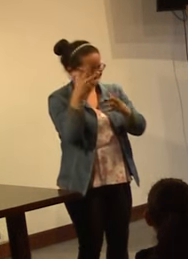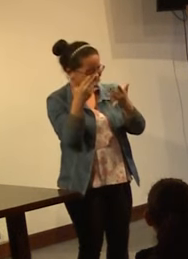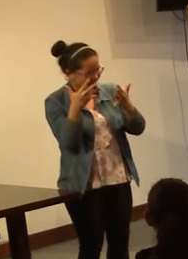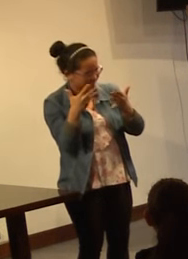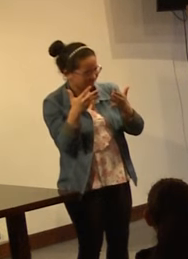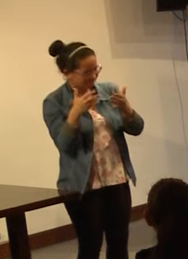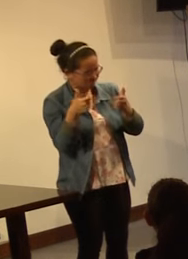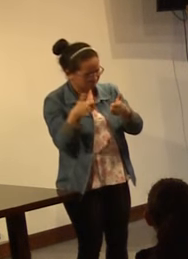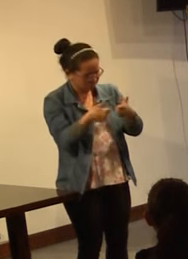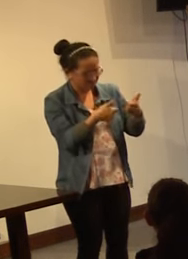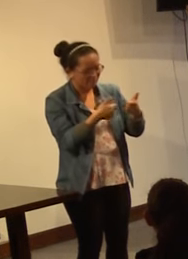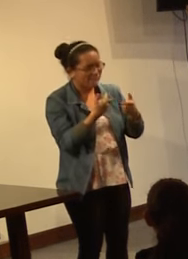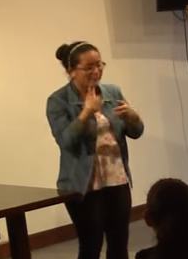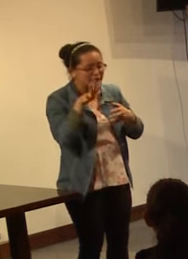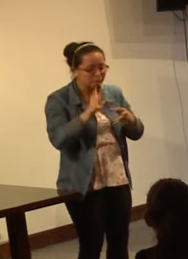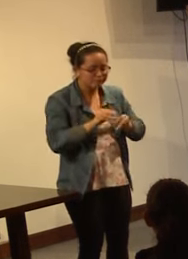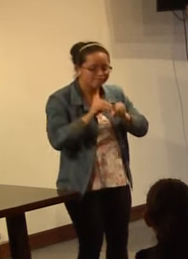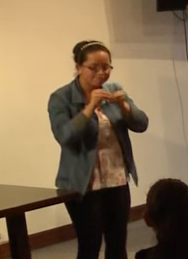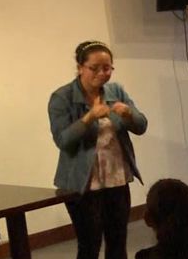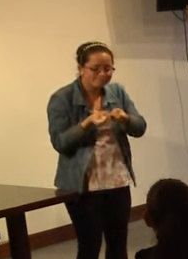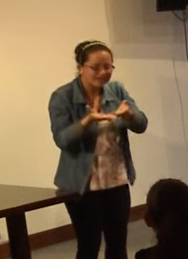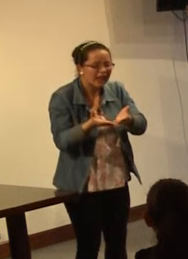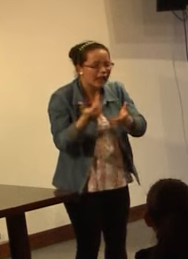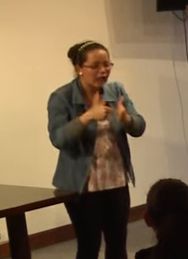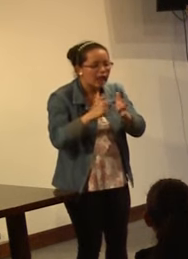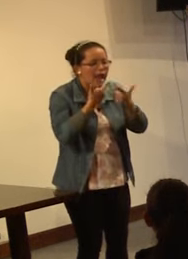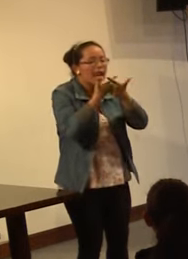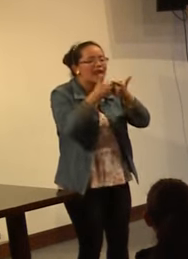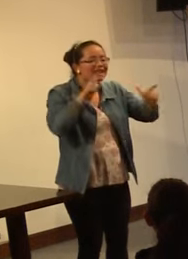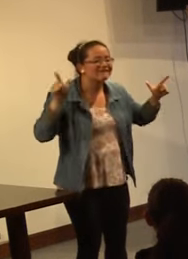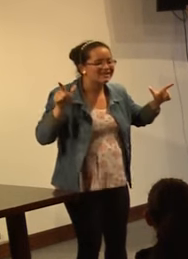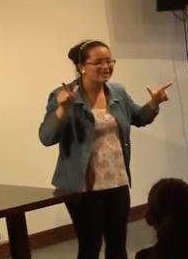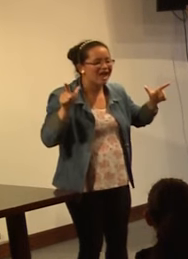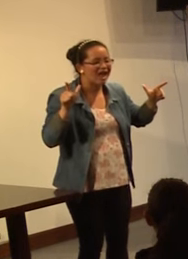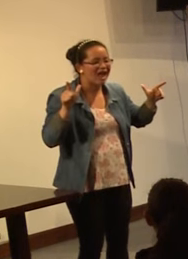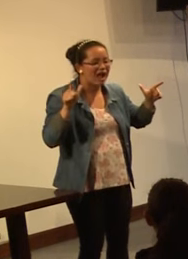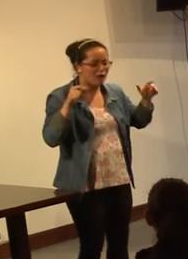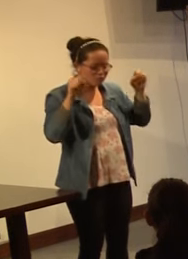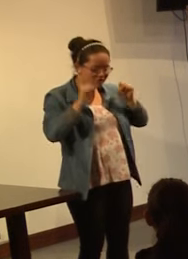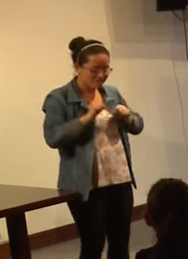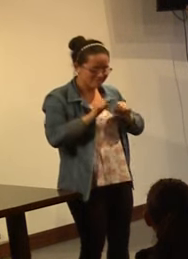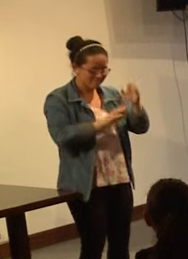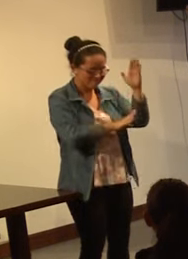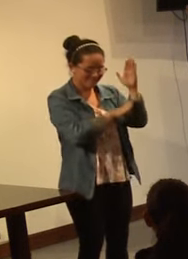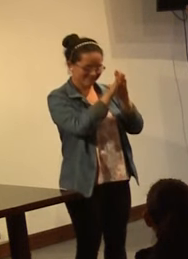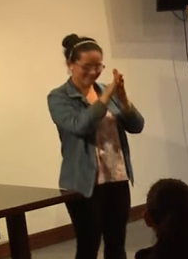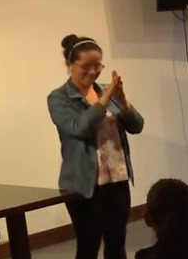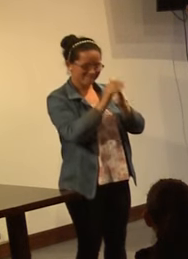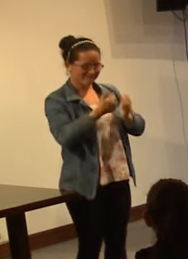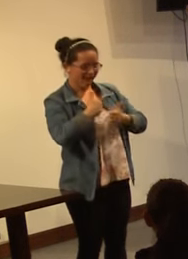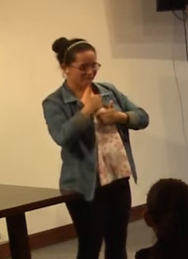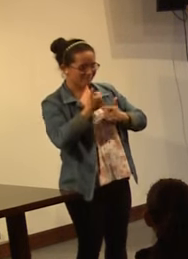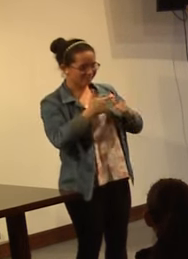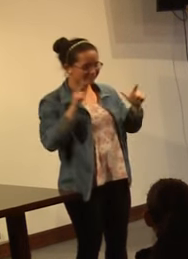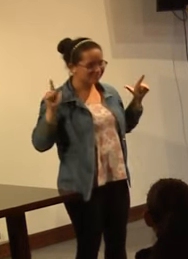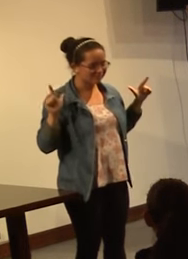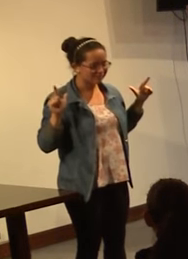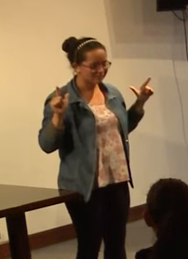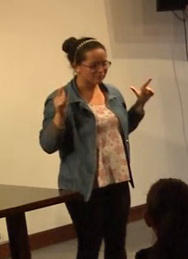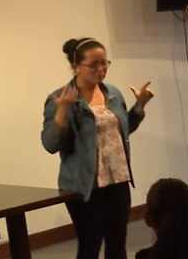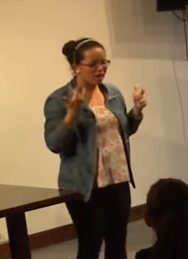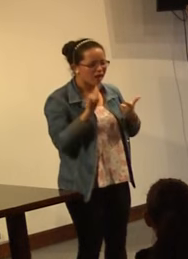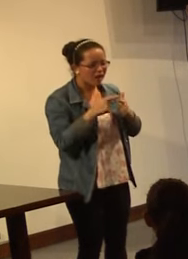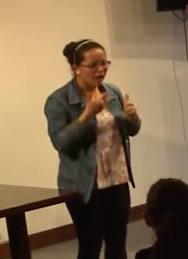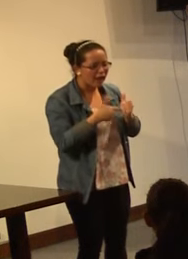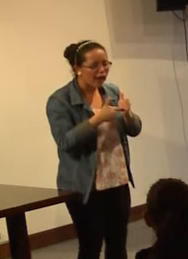sobre todo considero que el arte le da al sujeto libertad, le da libertad de ser, libertad de crecer y libertad en cuanto a lo